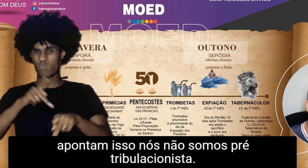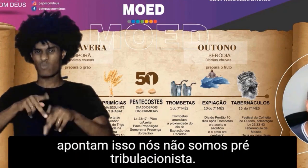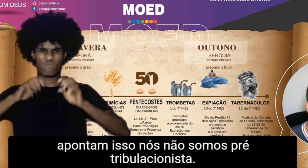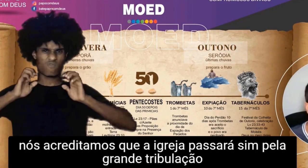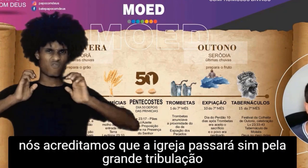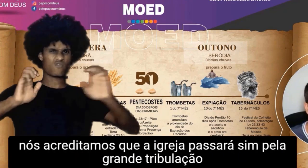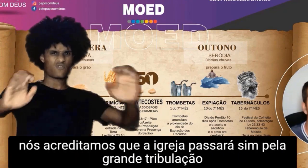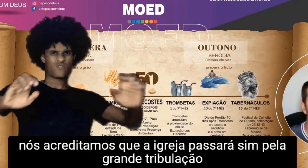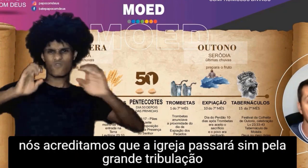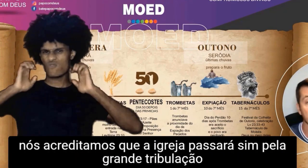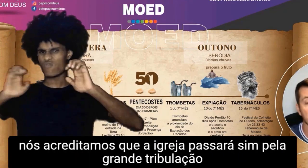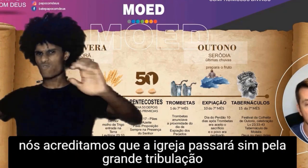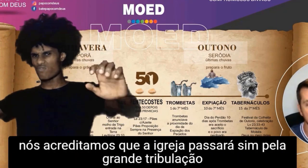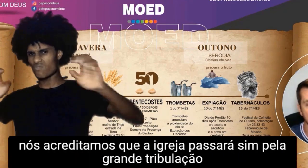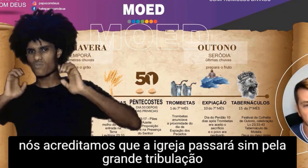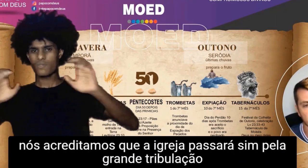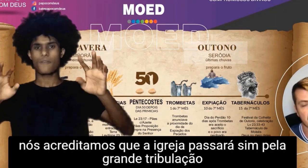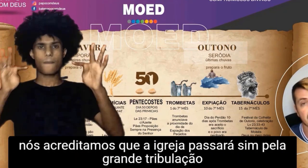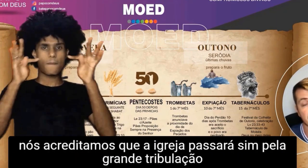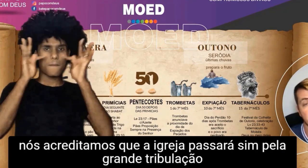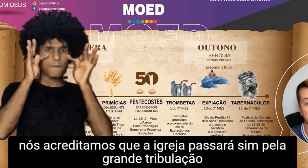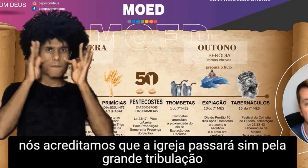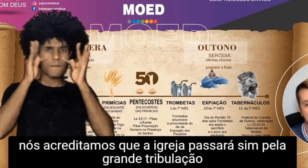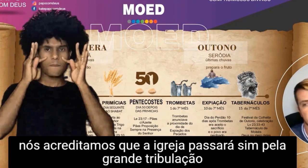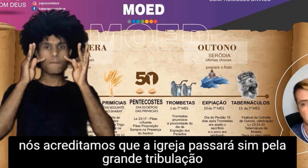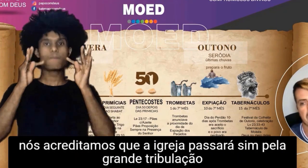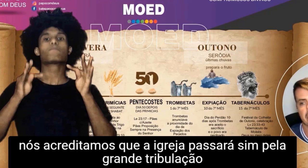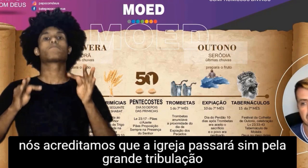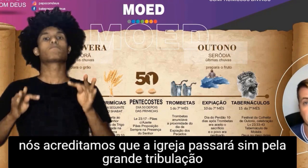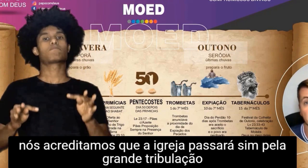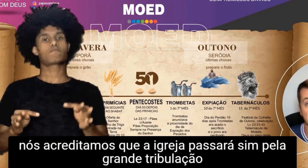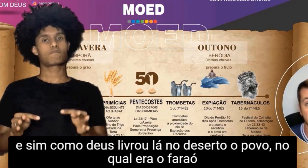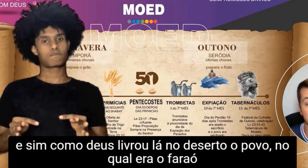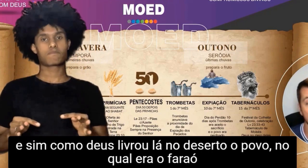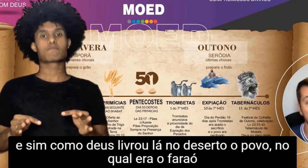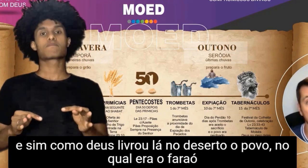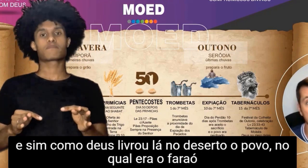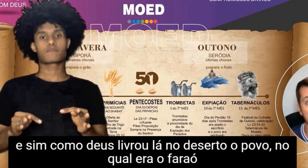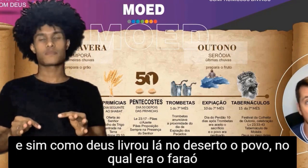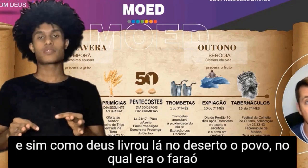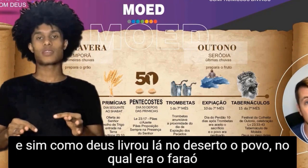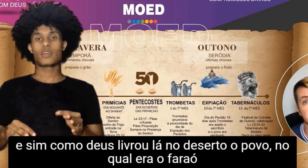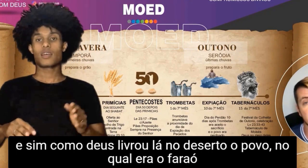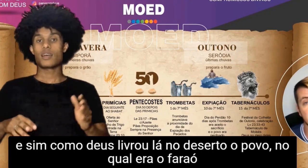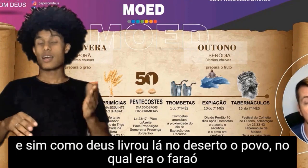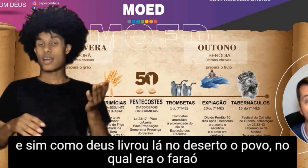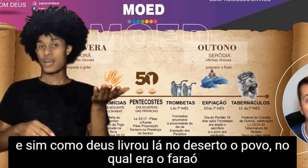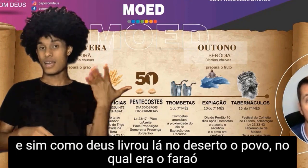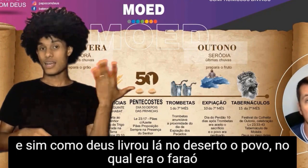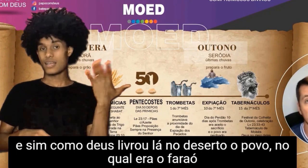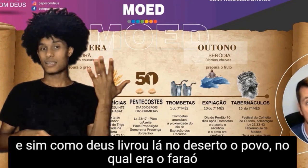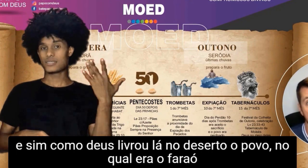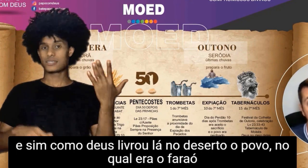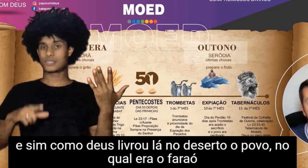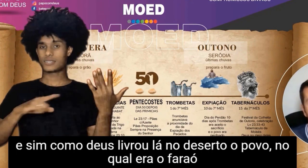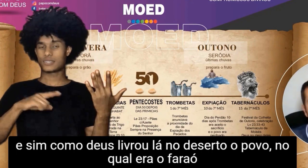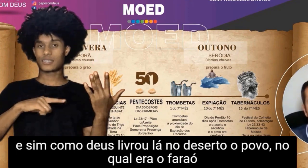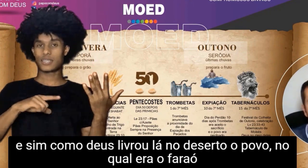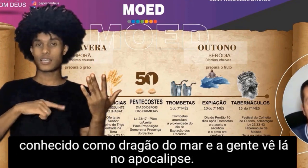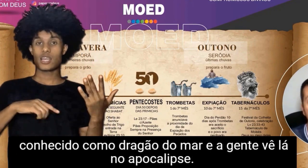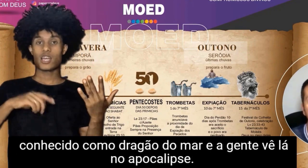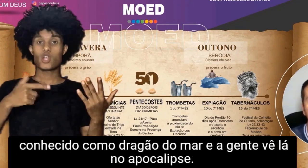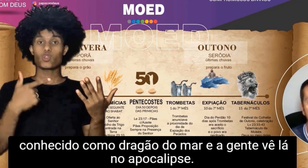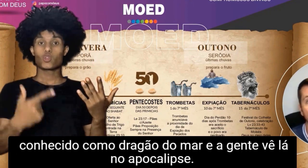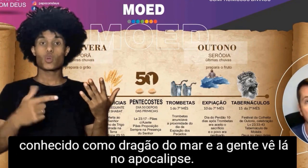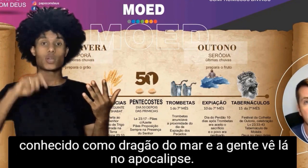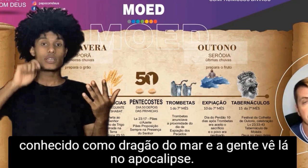somos pré-tribulacionistas, nós acreditamos que a igreja passará sim pela grande tribulação, e assim como Deus livrou lá no deserto o povo, que era o faraó